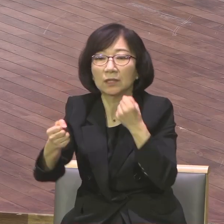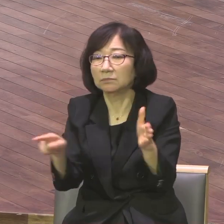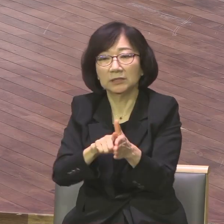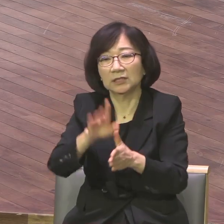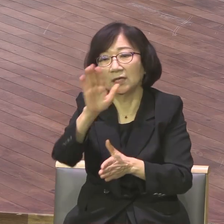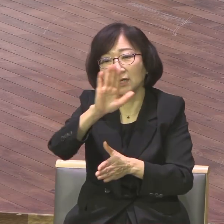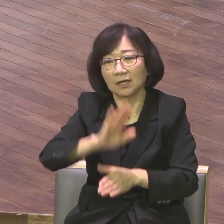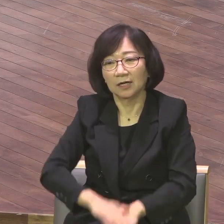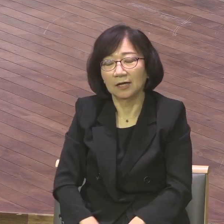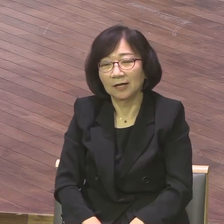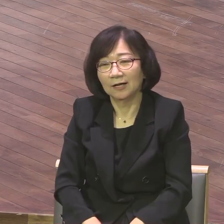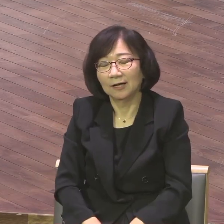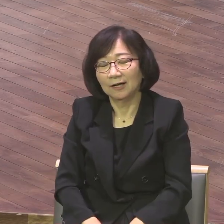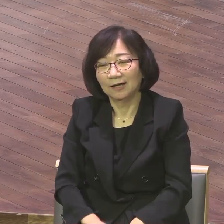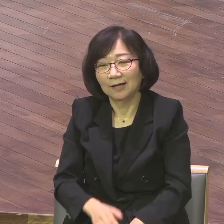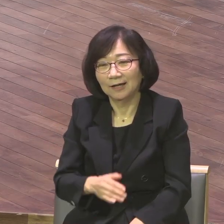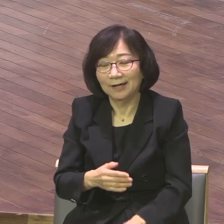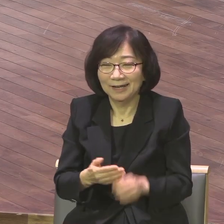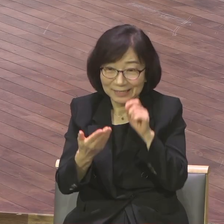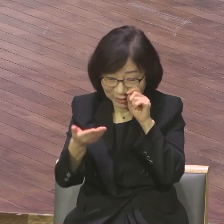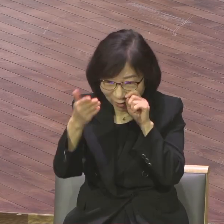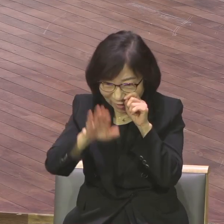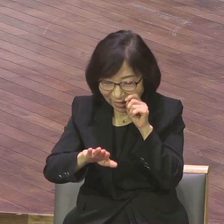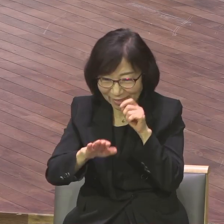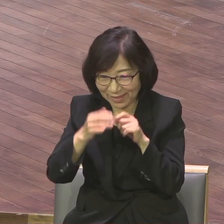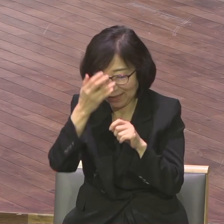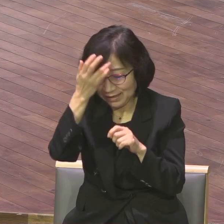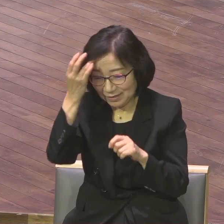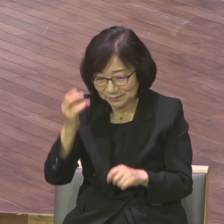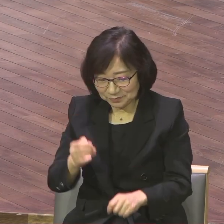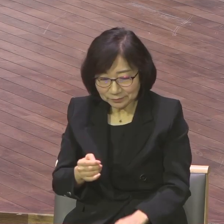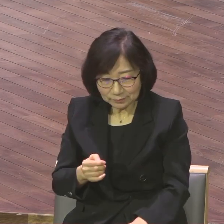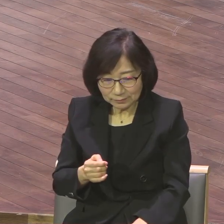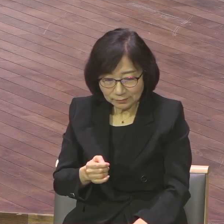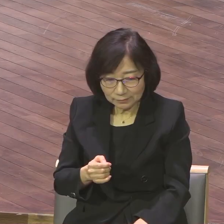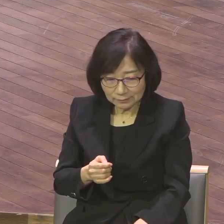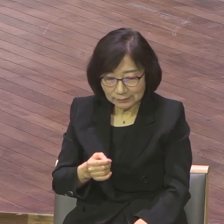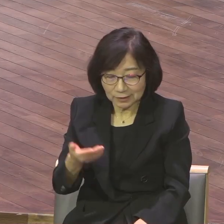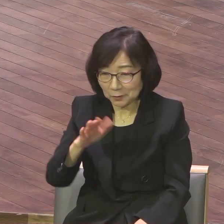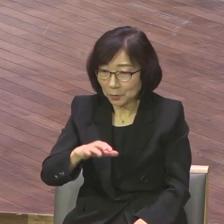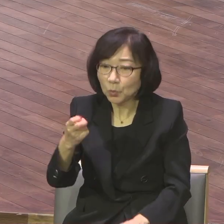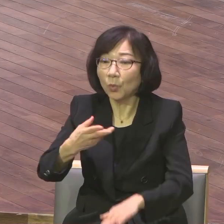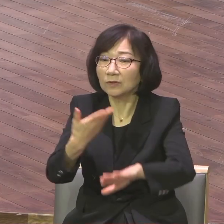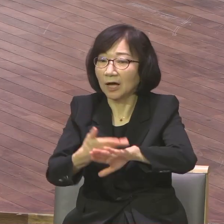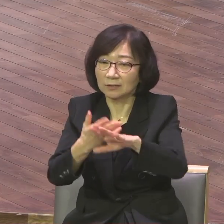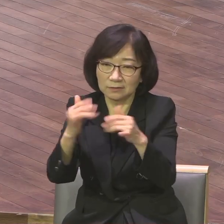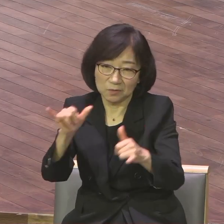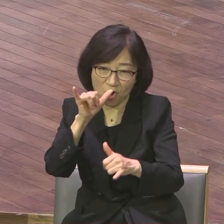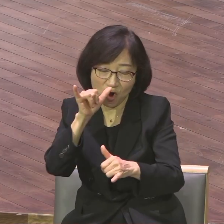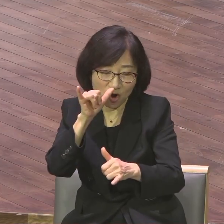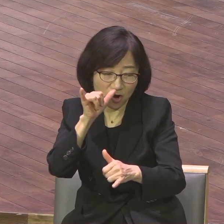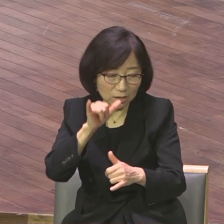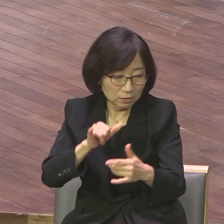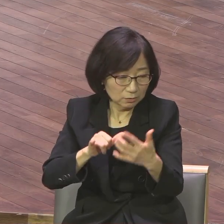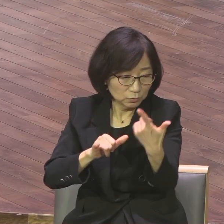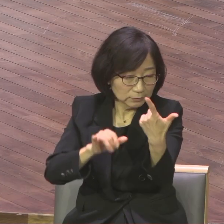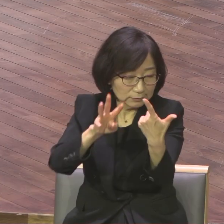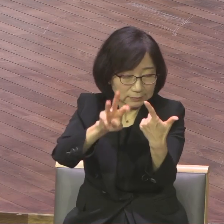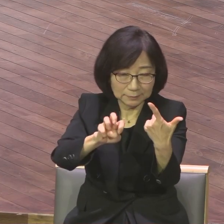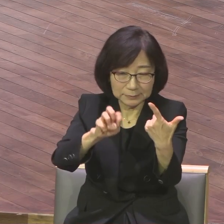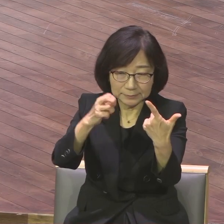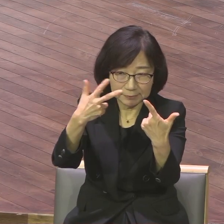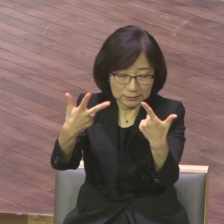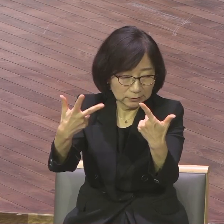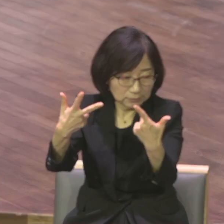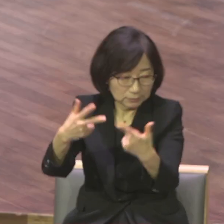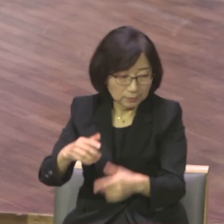그런데 한편으로는 이와는 다른 부류 사람들이 있음을 예수님 말씀하세요. 37절입니다. 아버지께서 내게